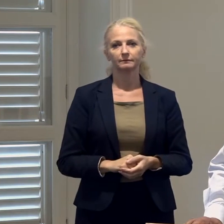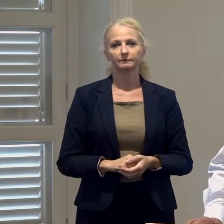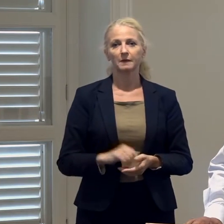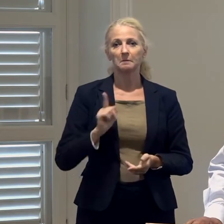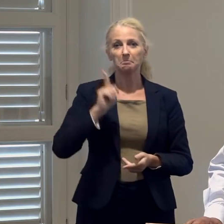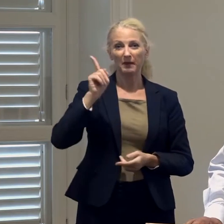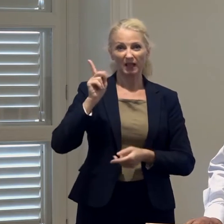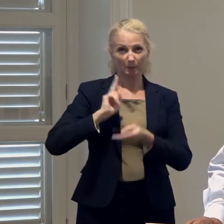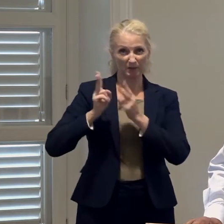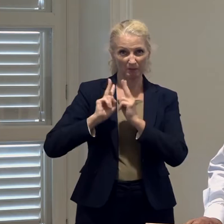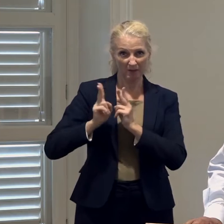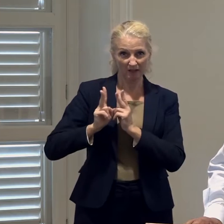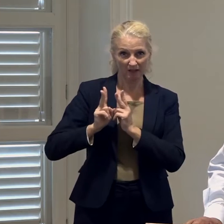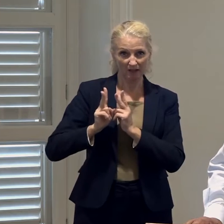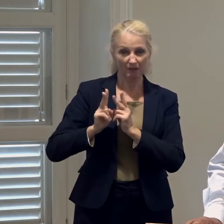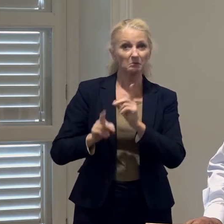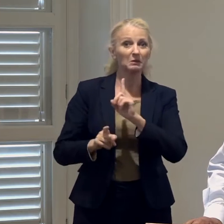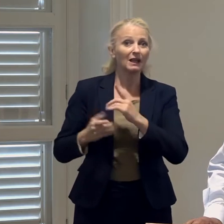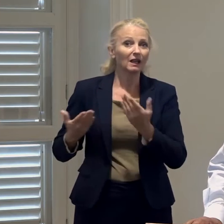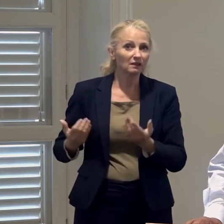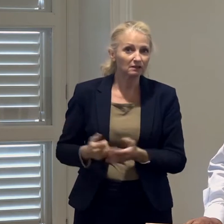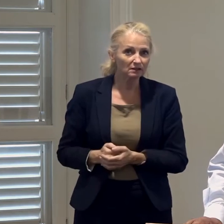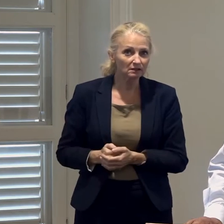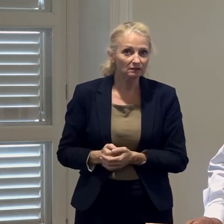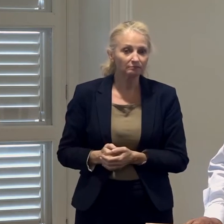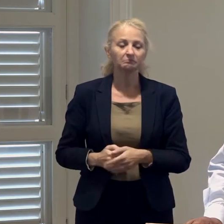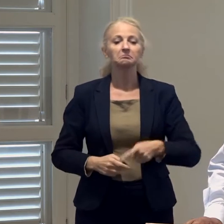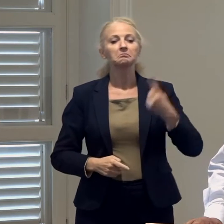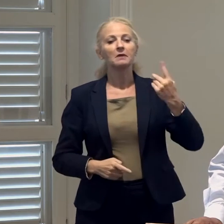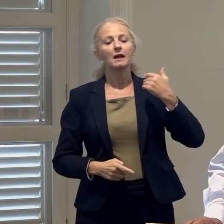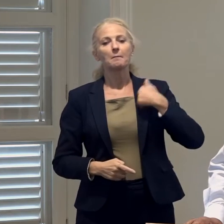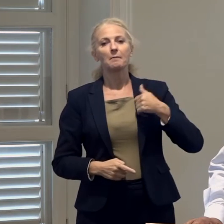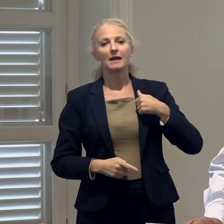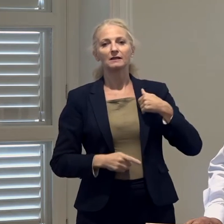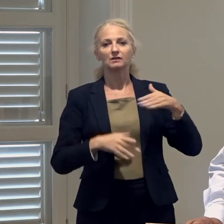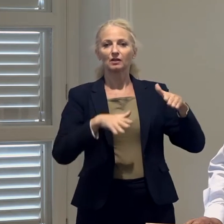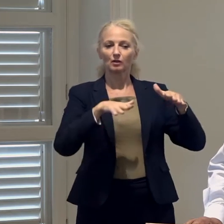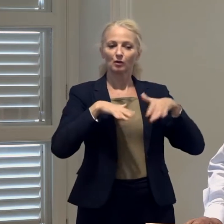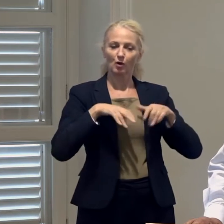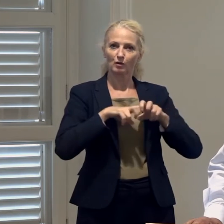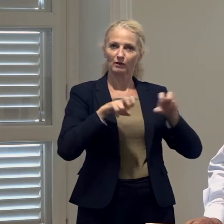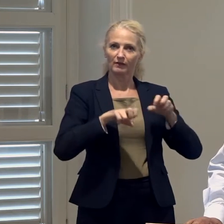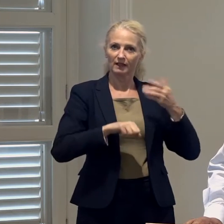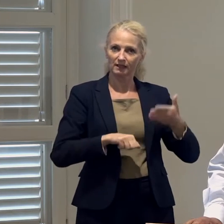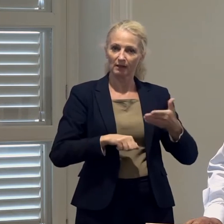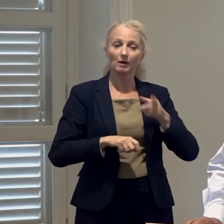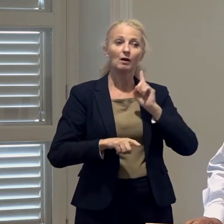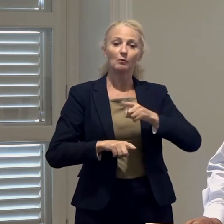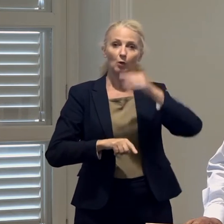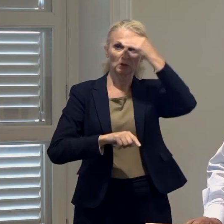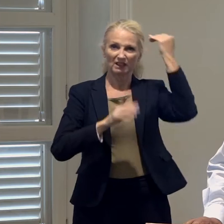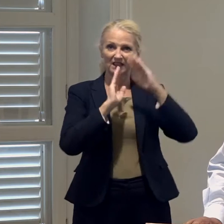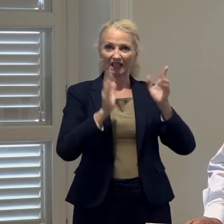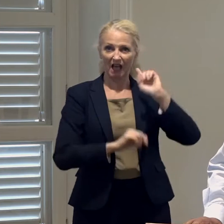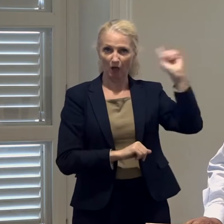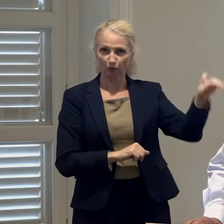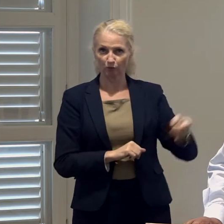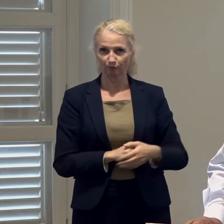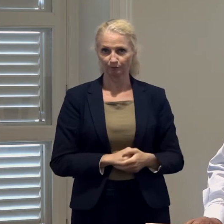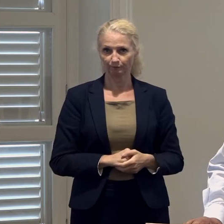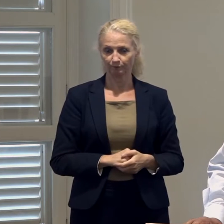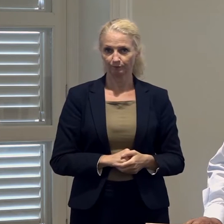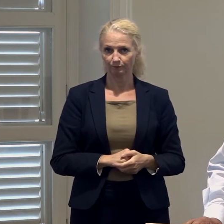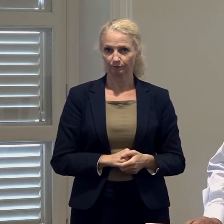piek kan betekenen dat meer mensen die met het virus besmet zijn naar het ziekenhuis moeten op ons eiland.